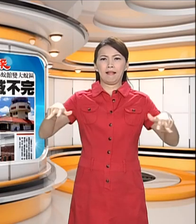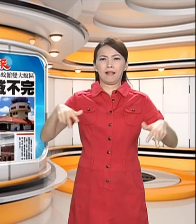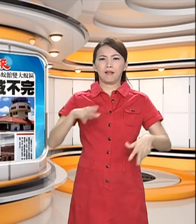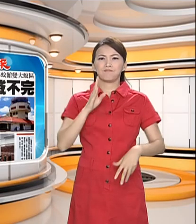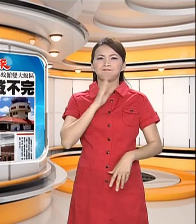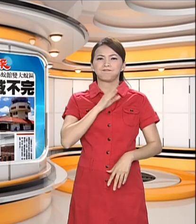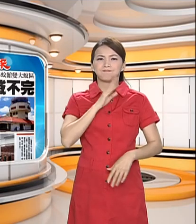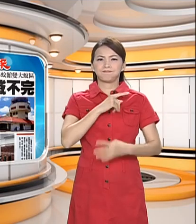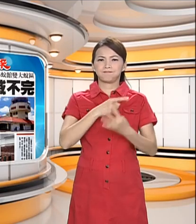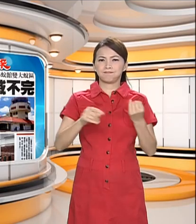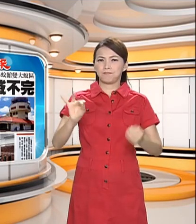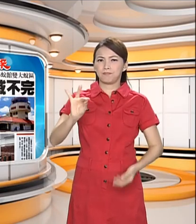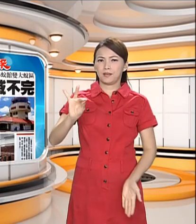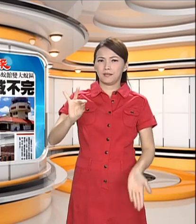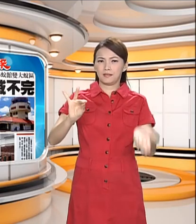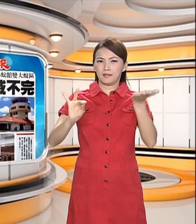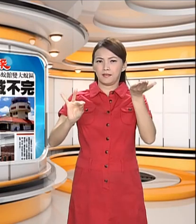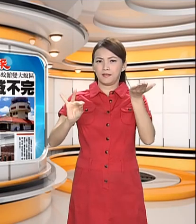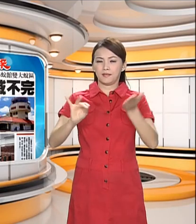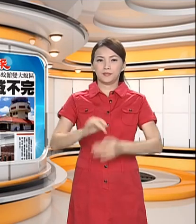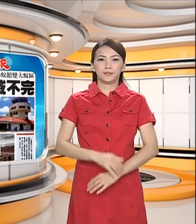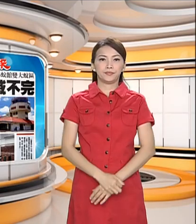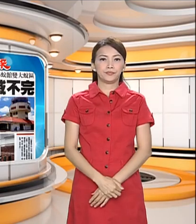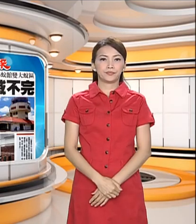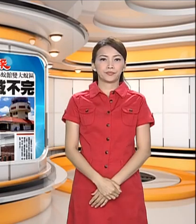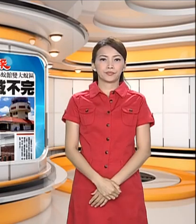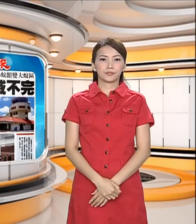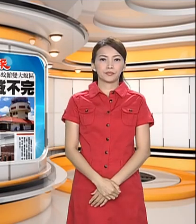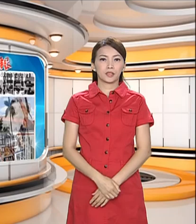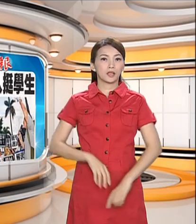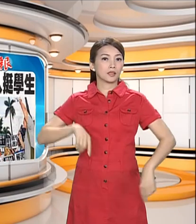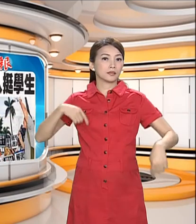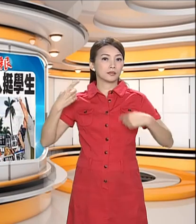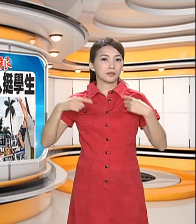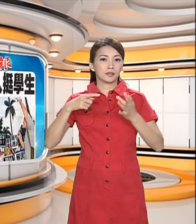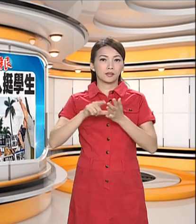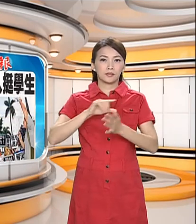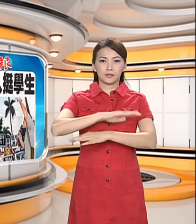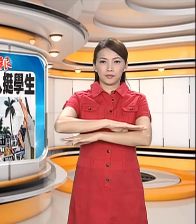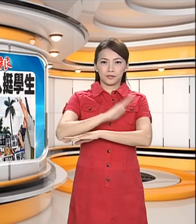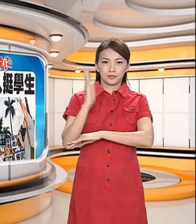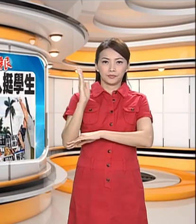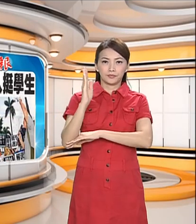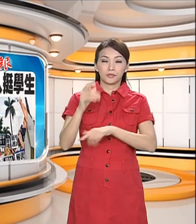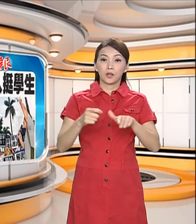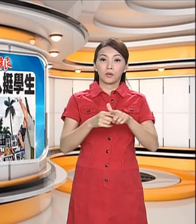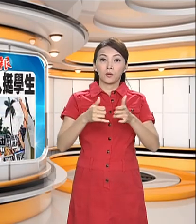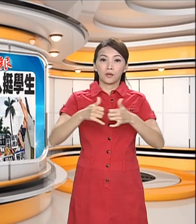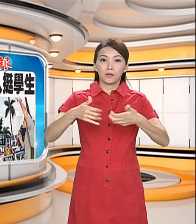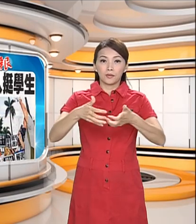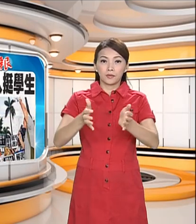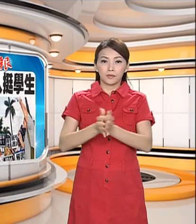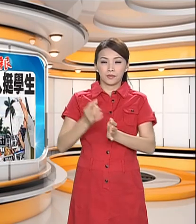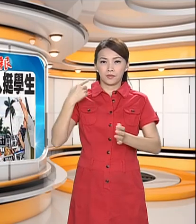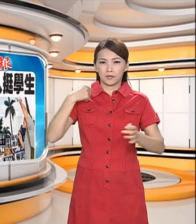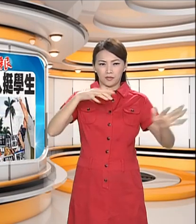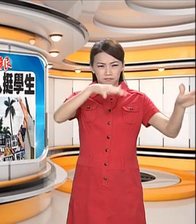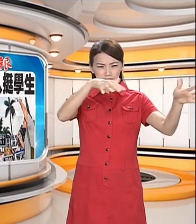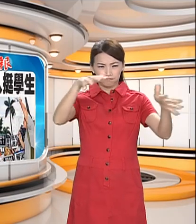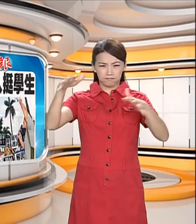再来看自由时报的头条，公民团体在昨天发起了反课纲游行，以